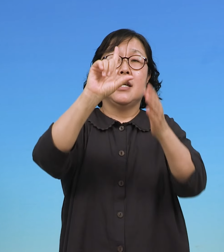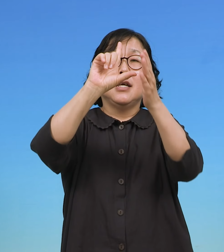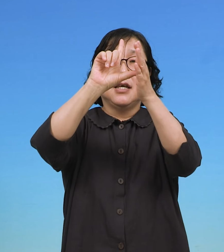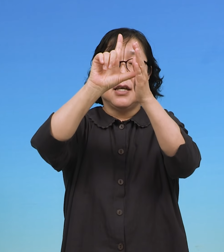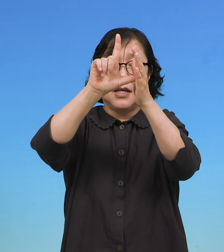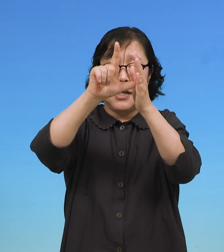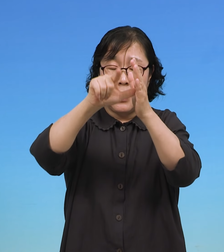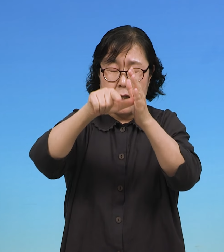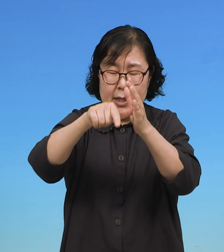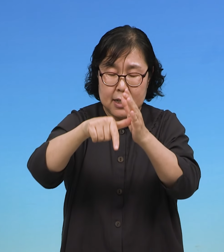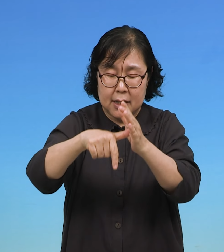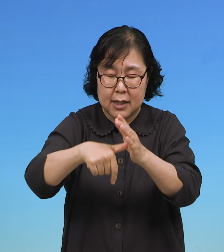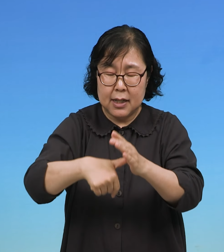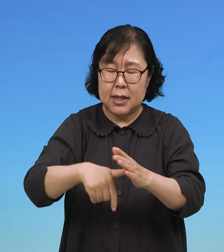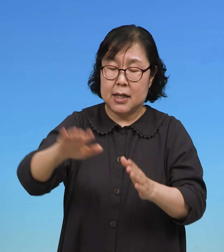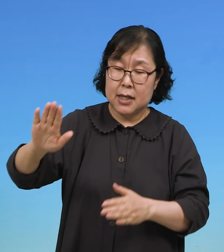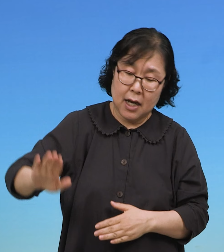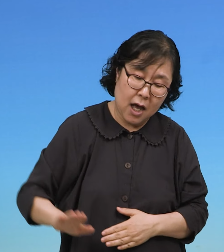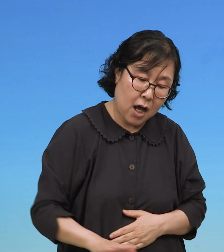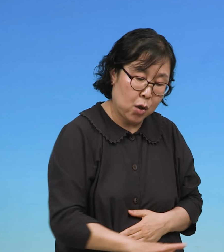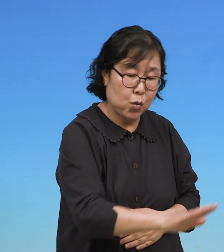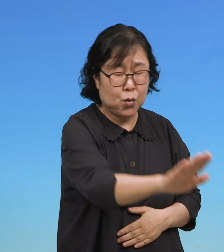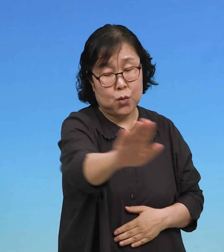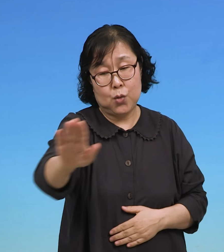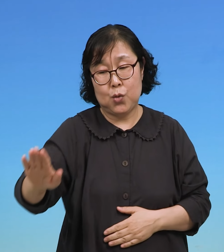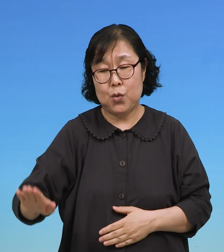이 시간 우리 모두를